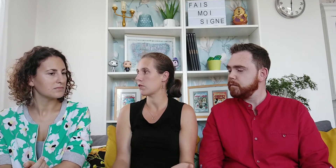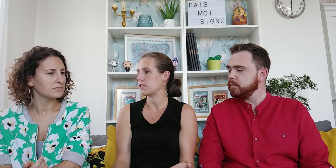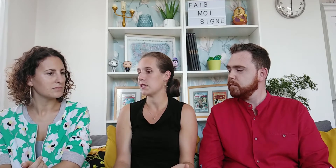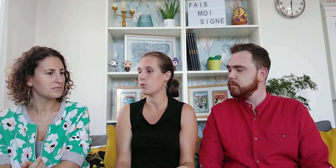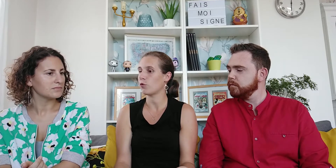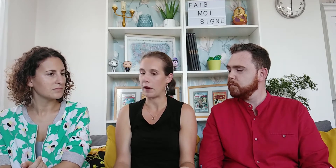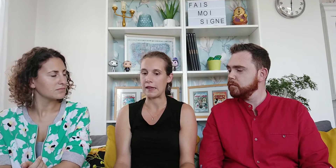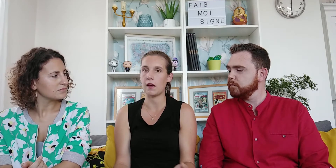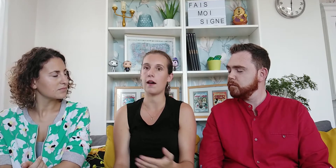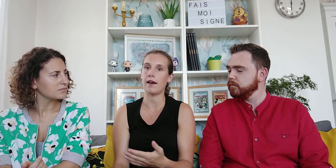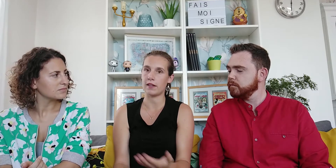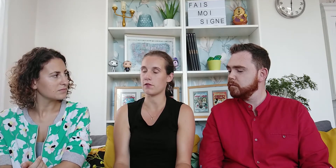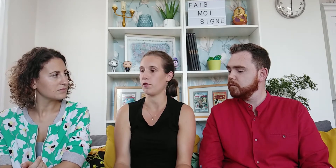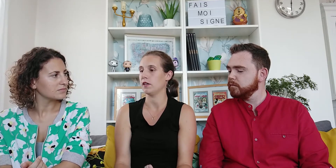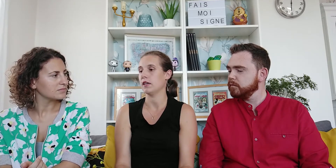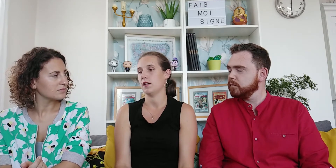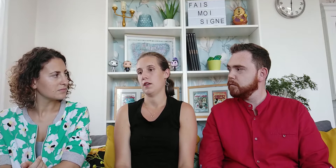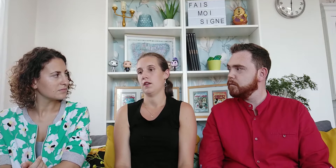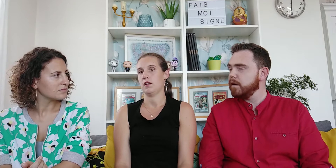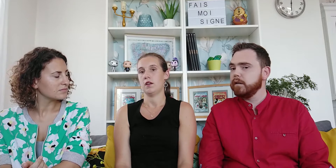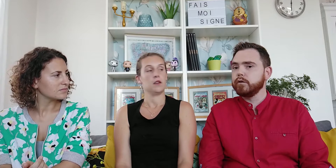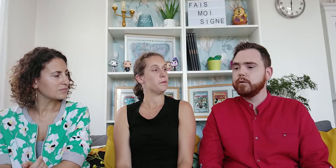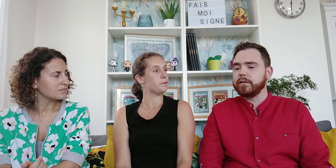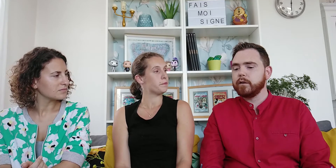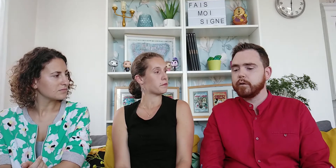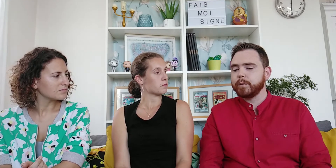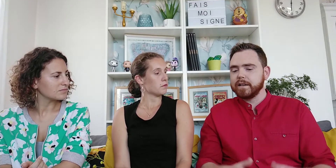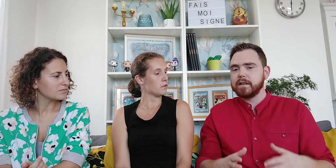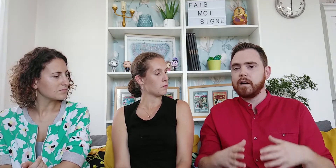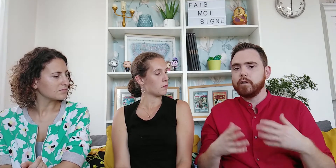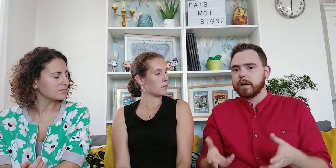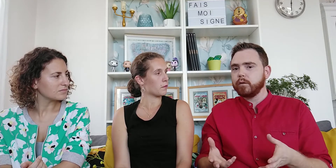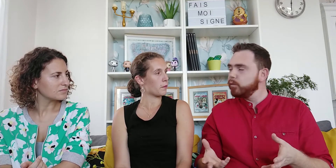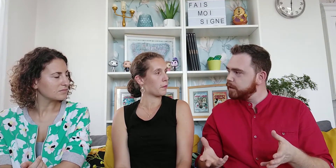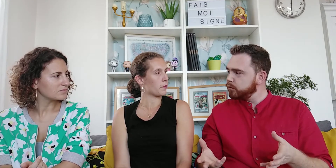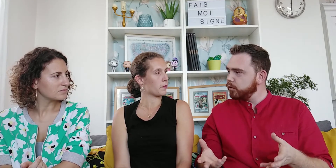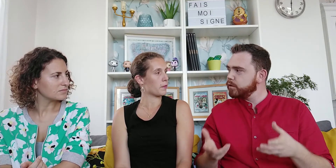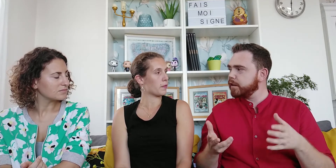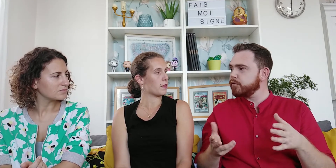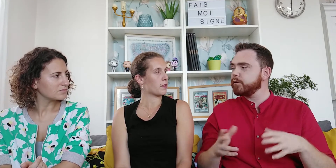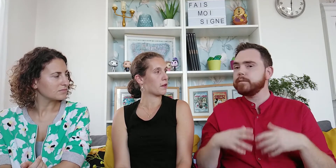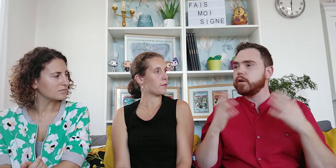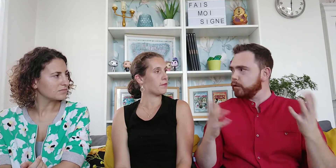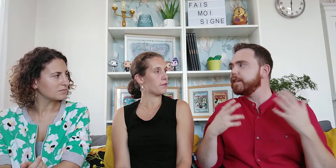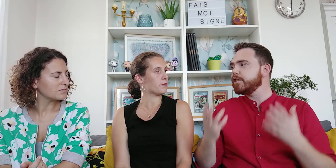langue des signes pour parler avec les enfants. Du coup, tu avais entendu parler de ça en arrivant au Petit Loup, ou c'est quelque chose que tu entendais